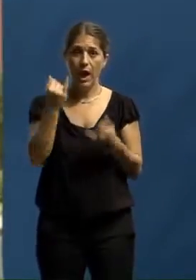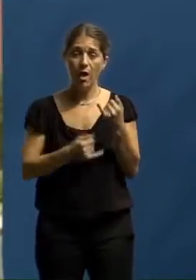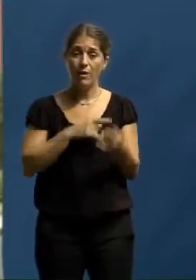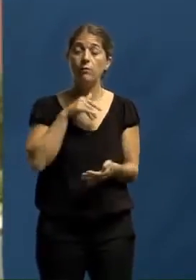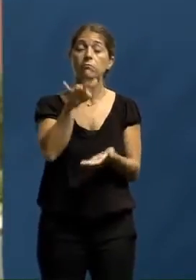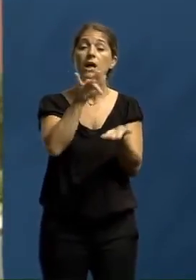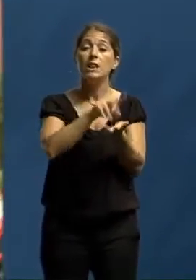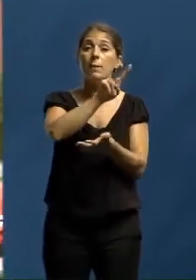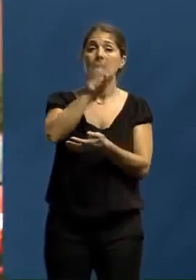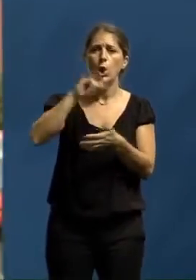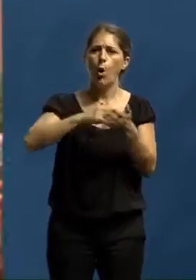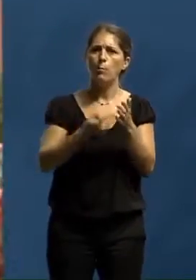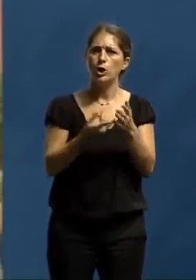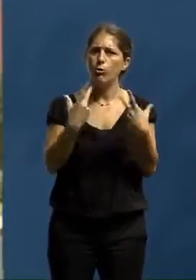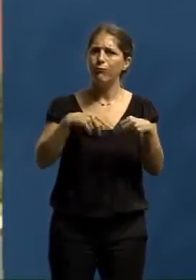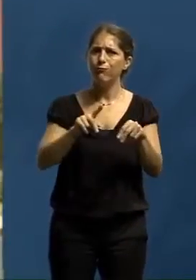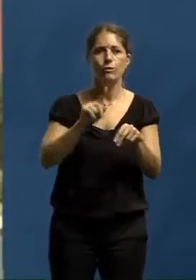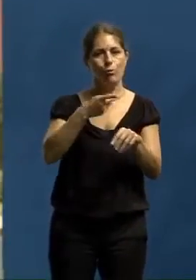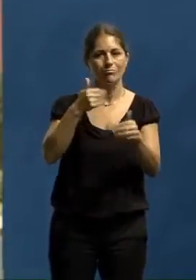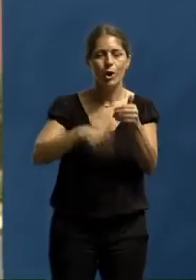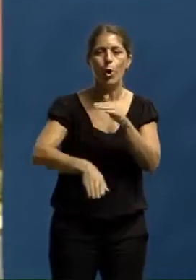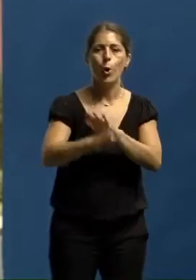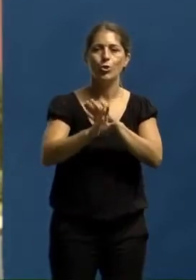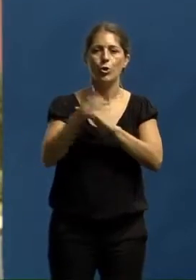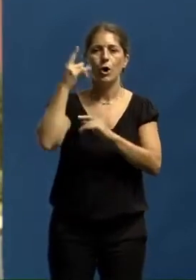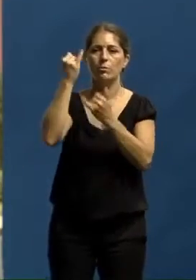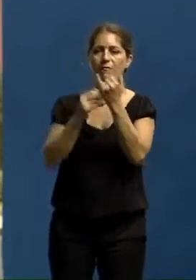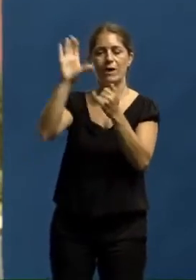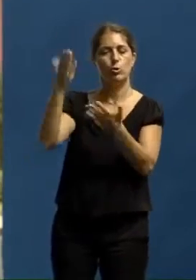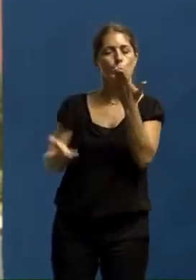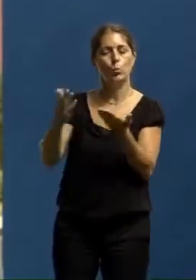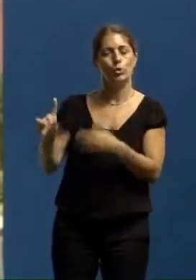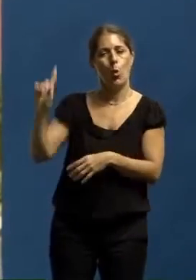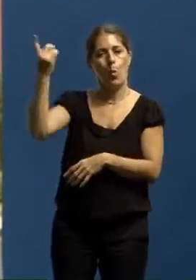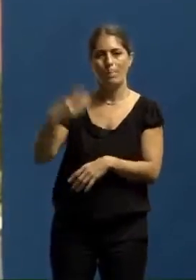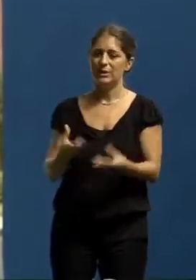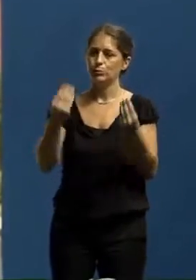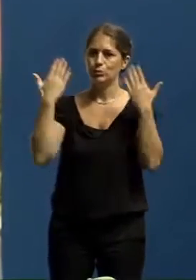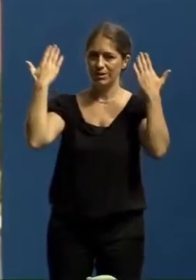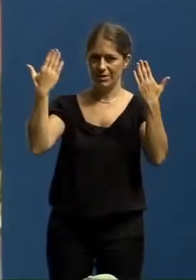25 na procura para todas e para todos dun país máis xusto. Moitas gracias.